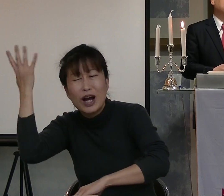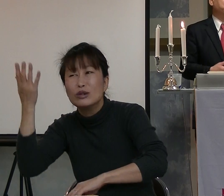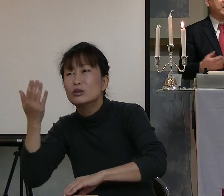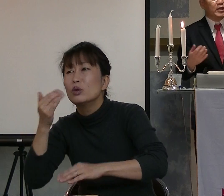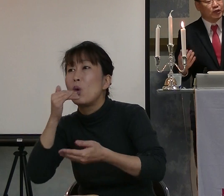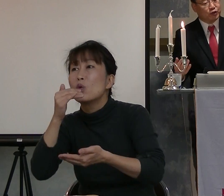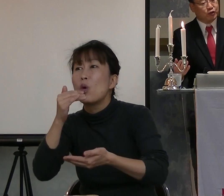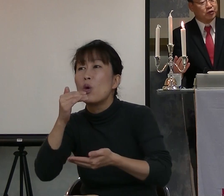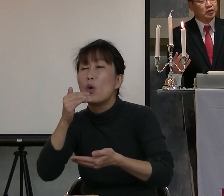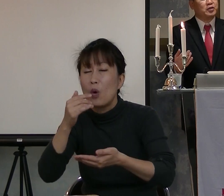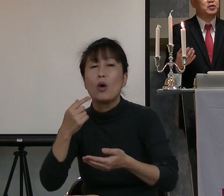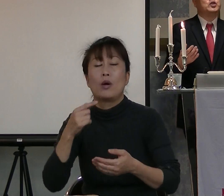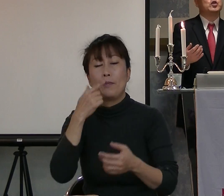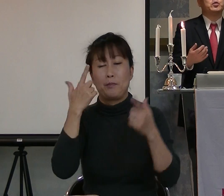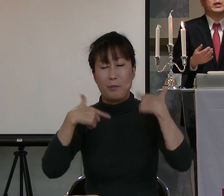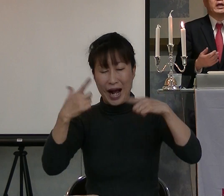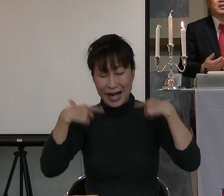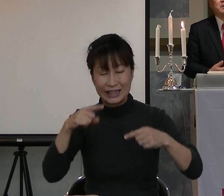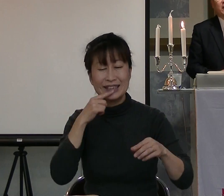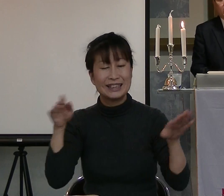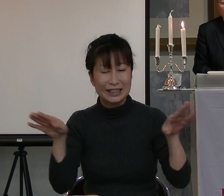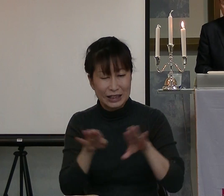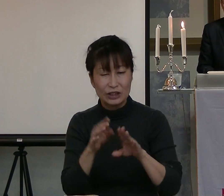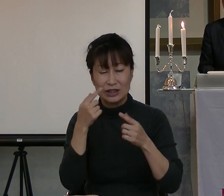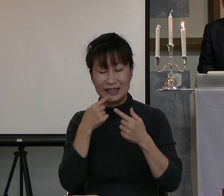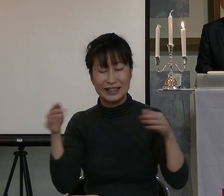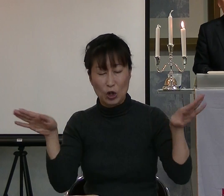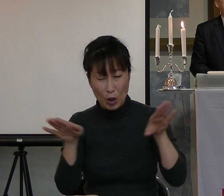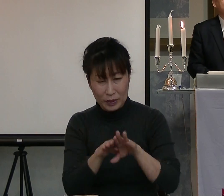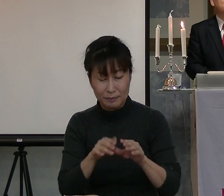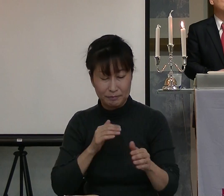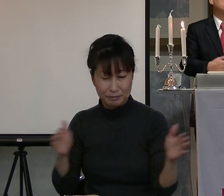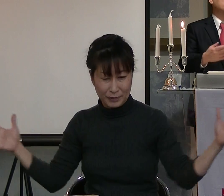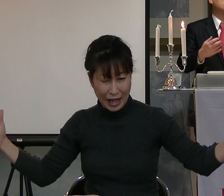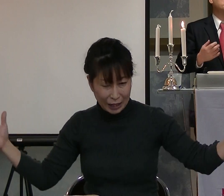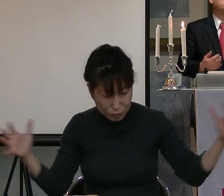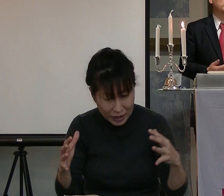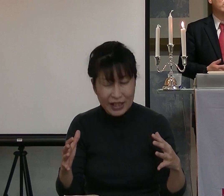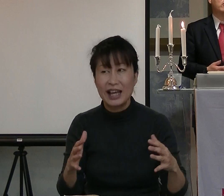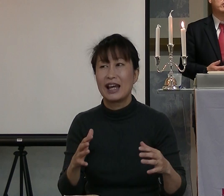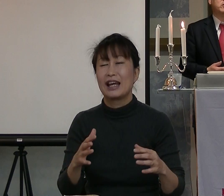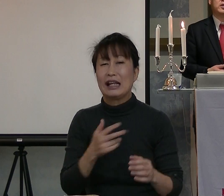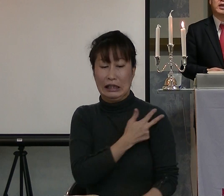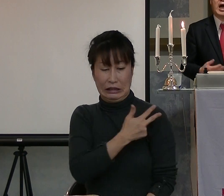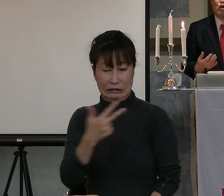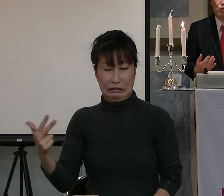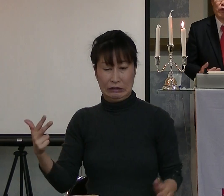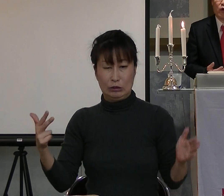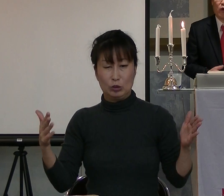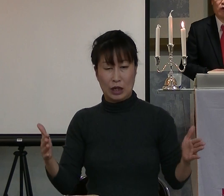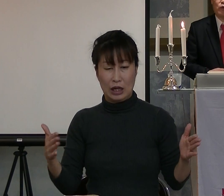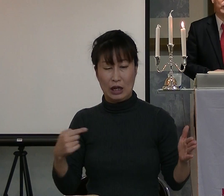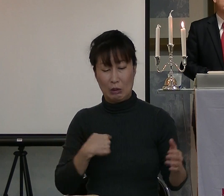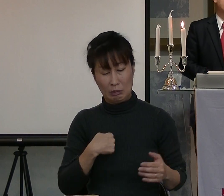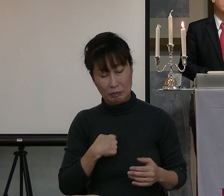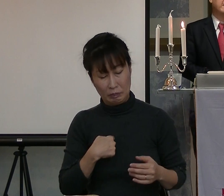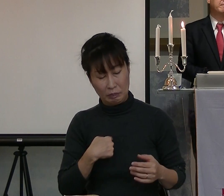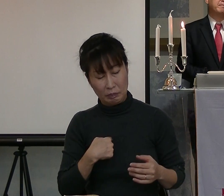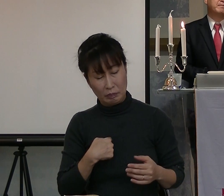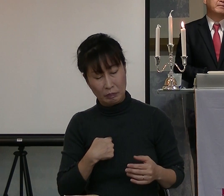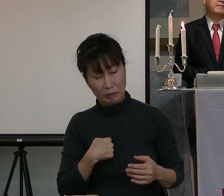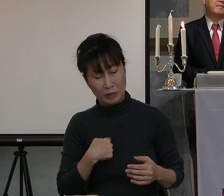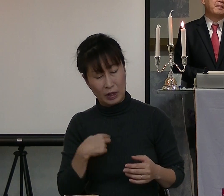が毎週日曜日に集まって1週間の自分の歩みを振り